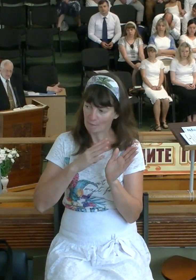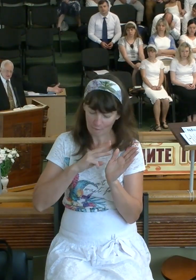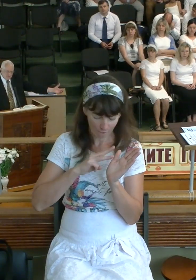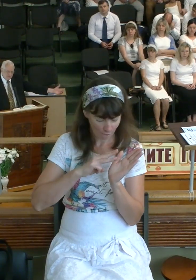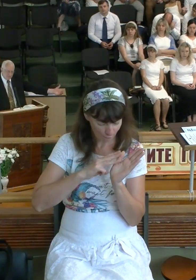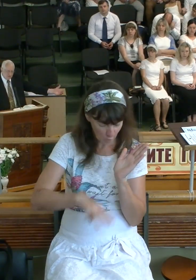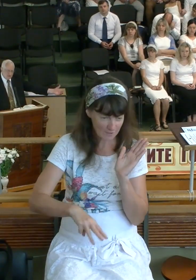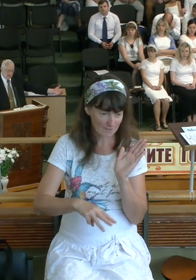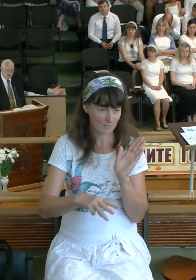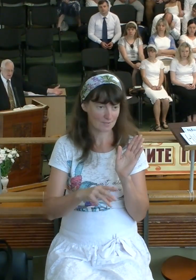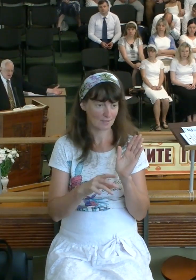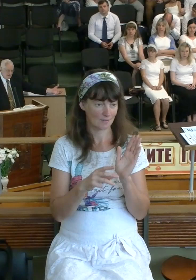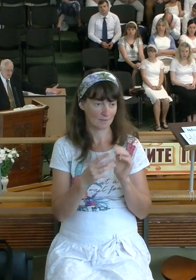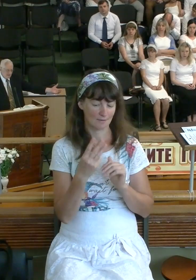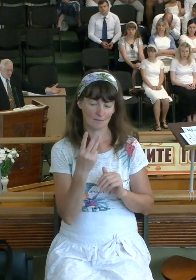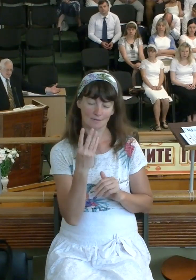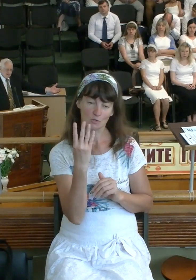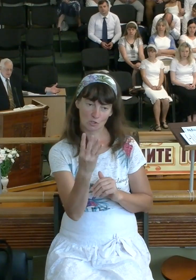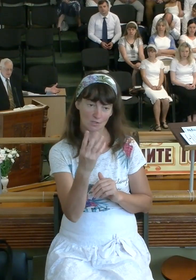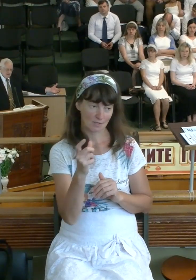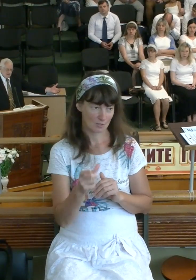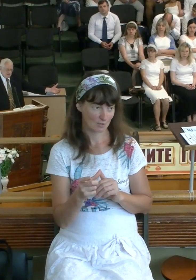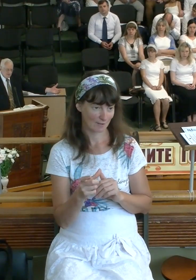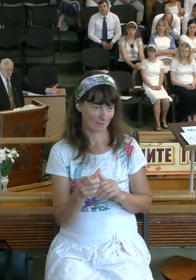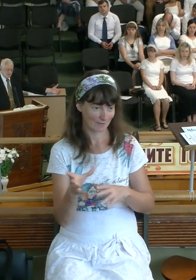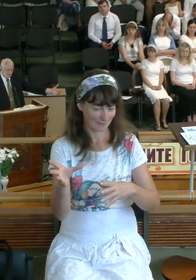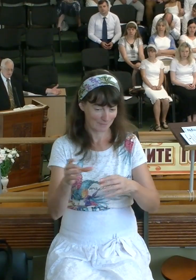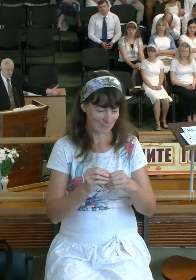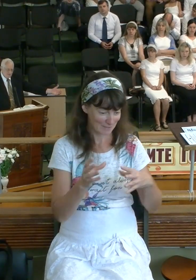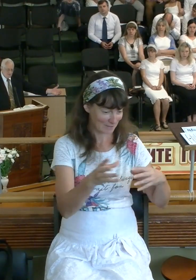заводила в кабинет после покаяния